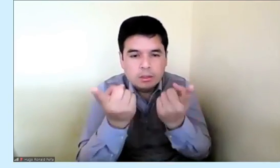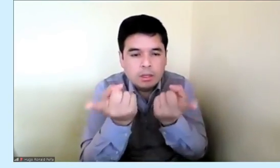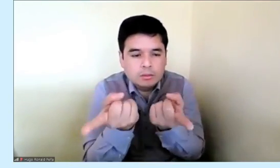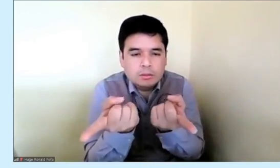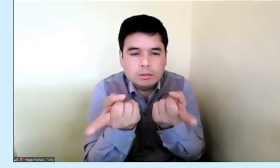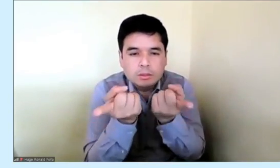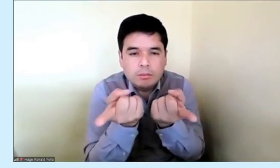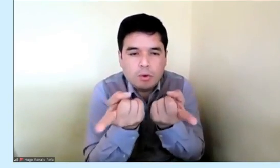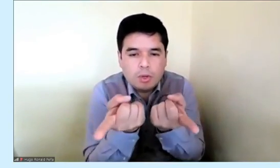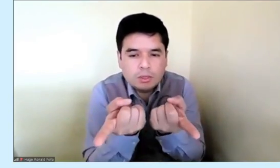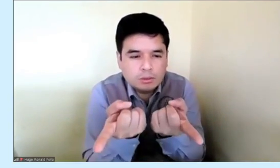Niños, miren bien.